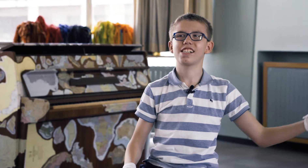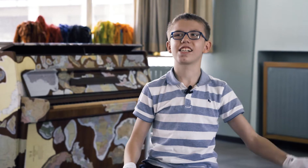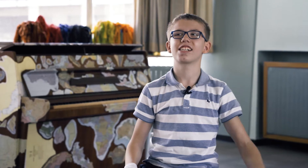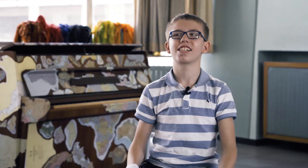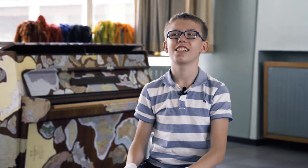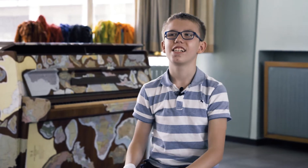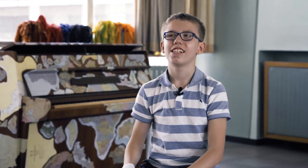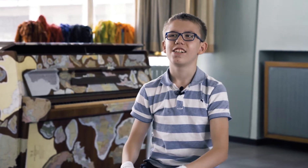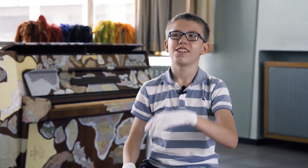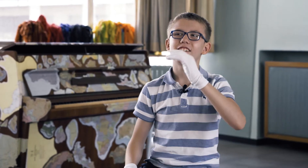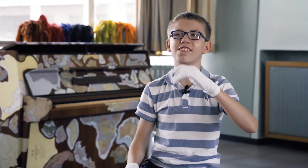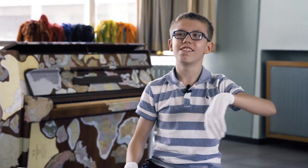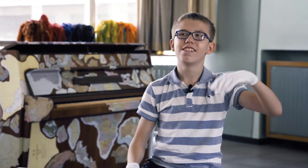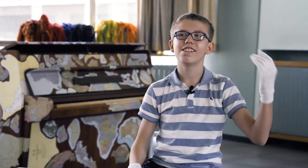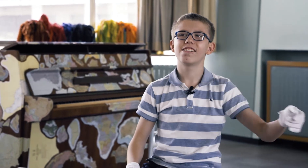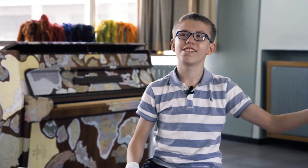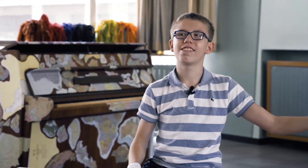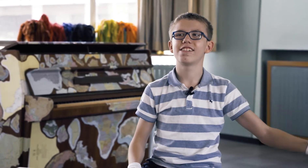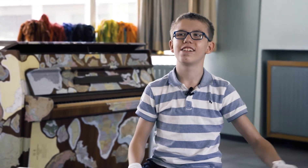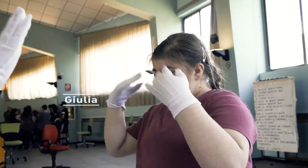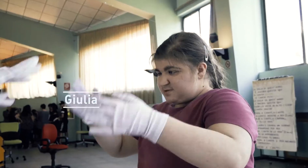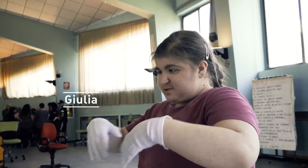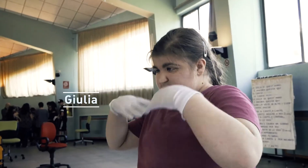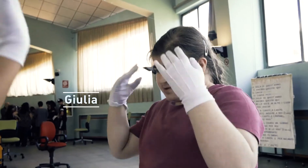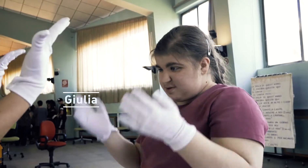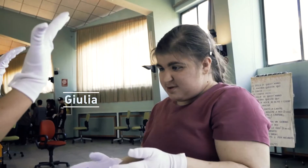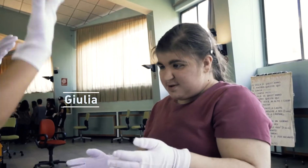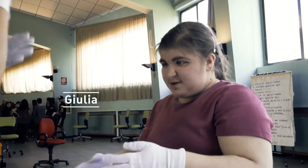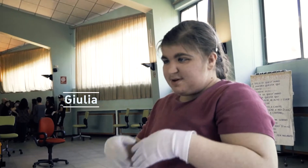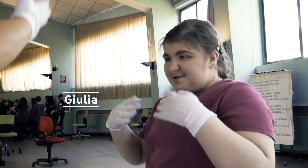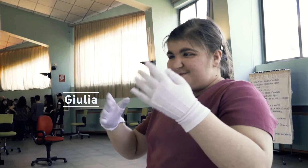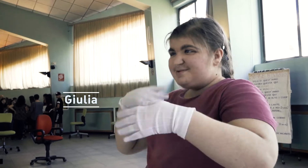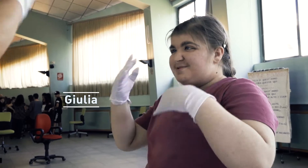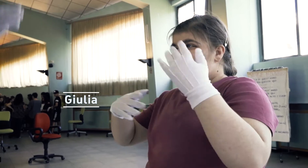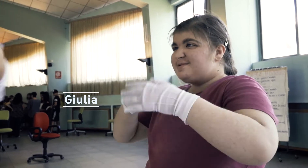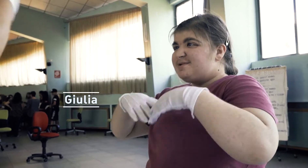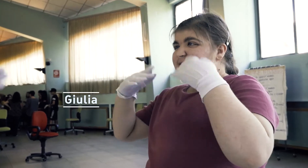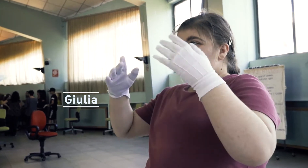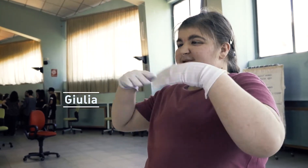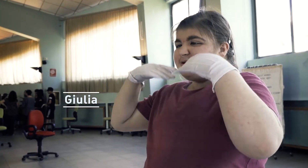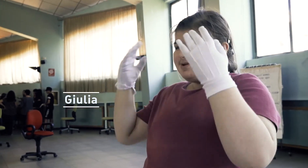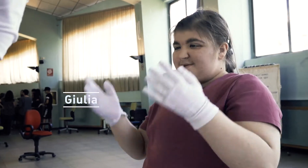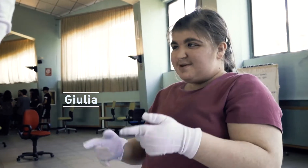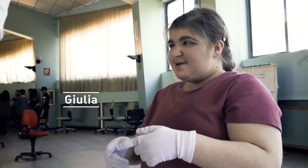cantare, oh, nel blu. Dipinto di blu,